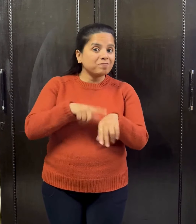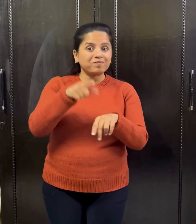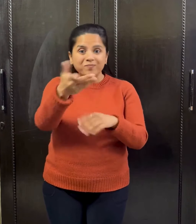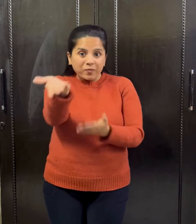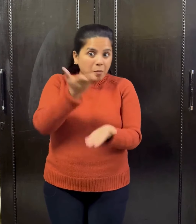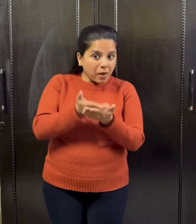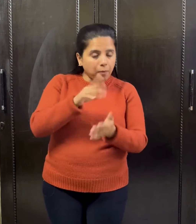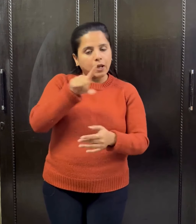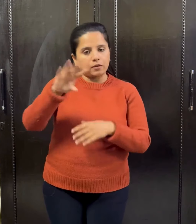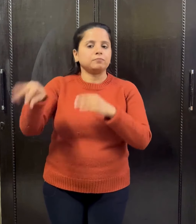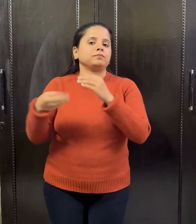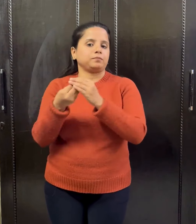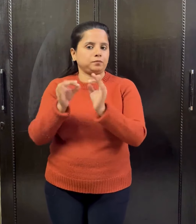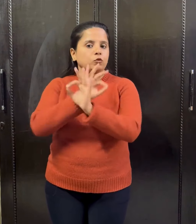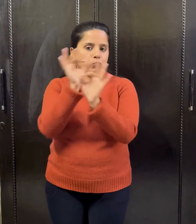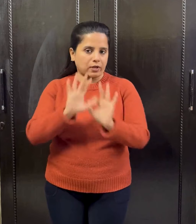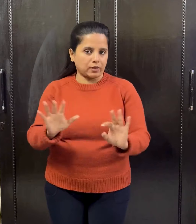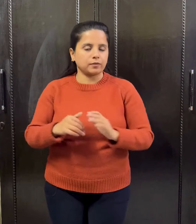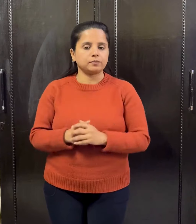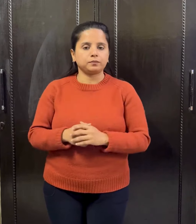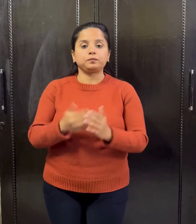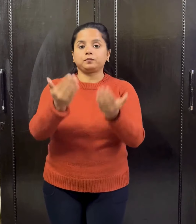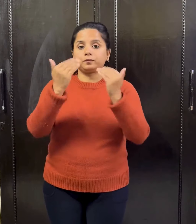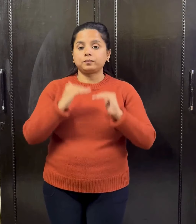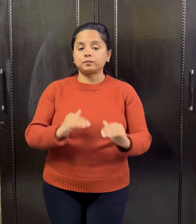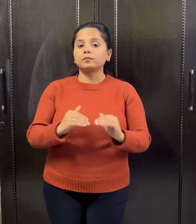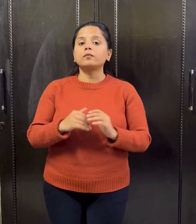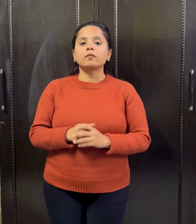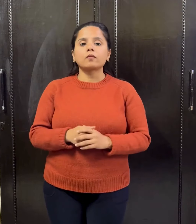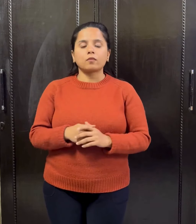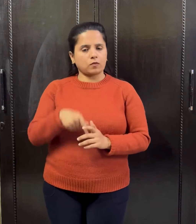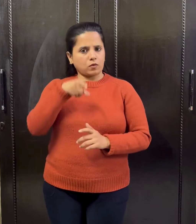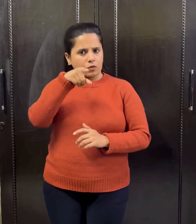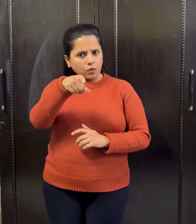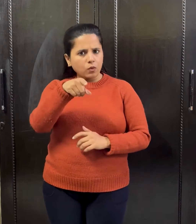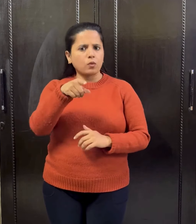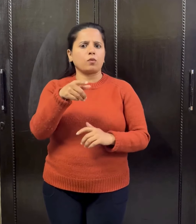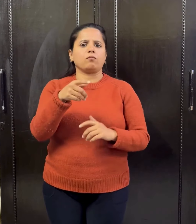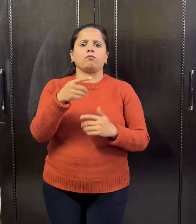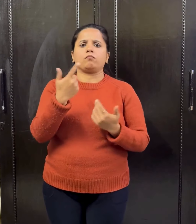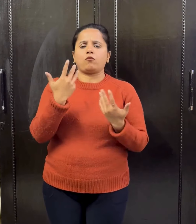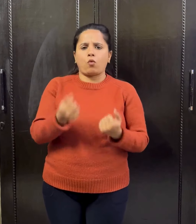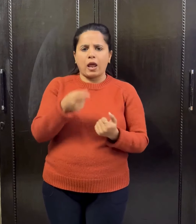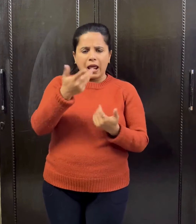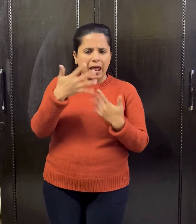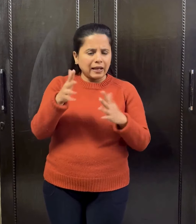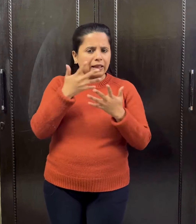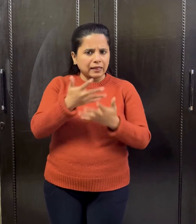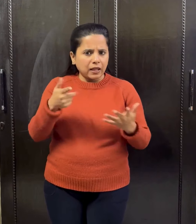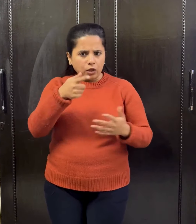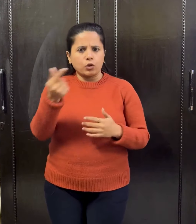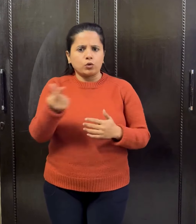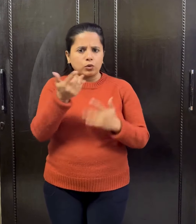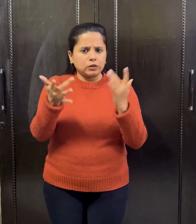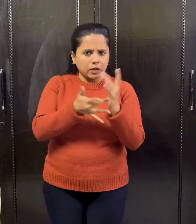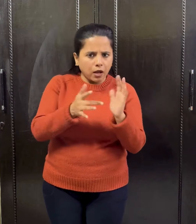अगले प्रश्न में मेंशन करें कि क्या आप किसी असिस्टिव डिवाइस टेक्नोलॉजी का यूज करते